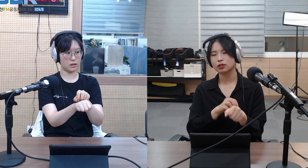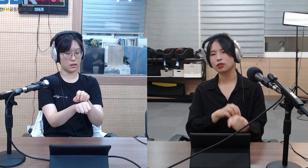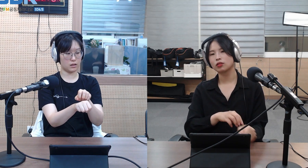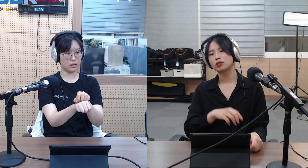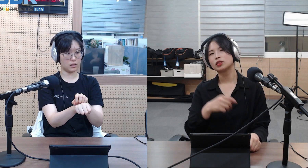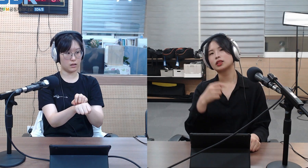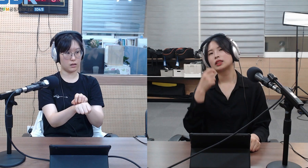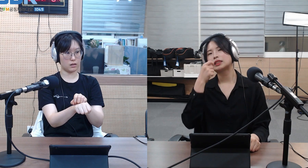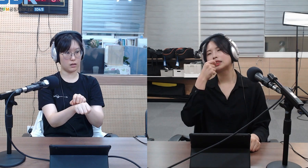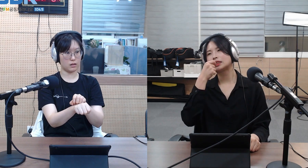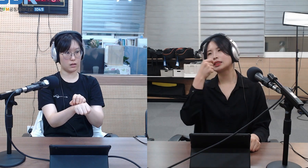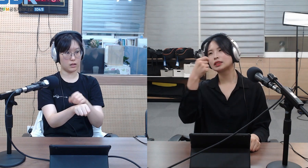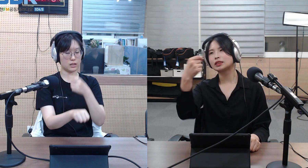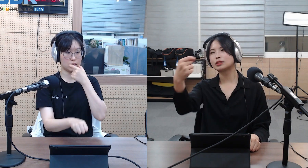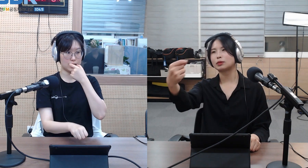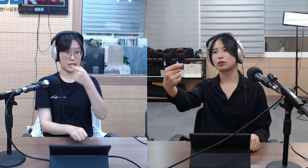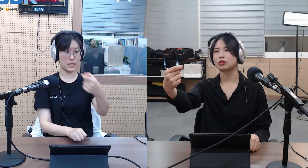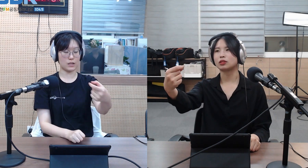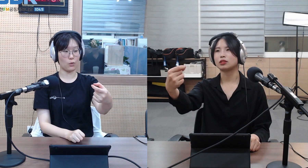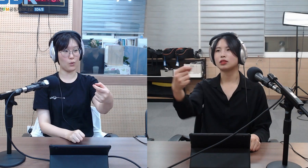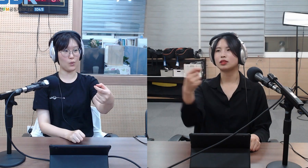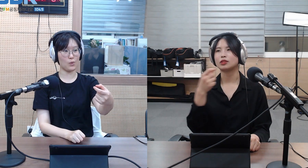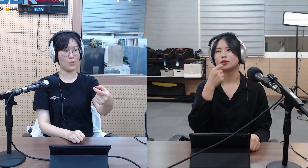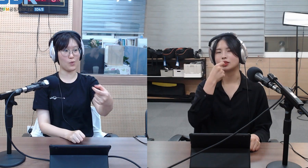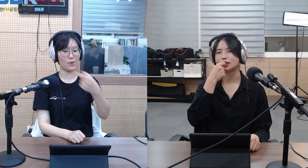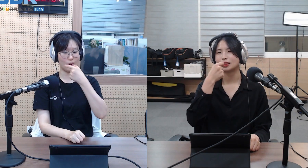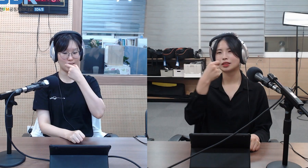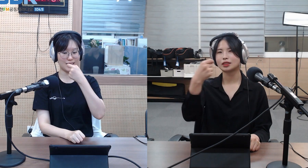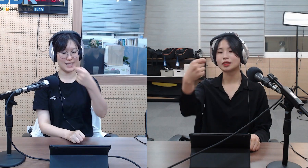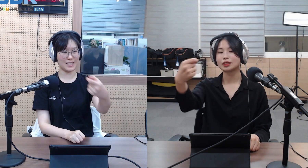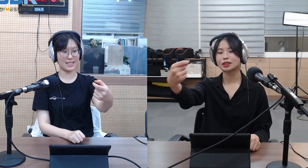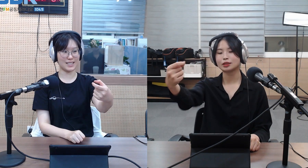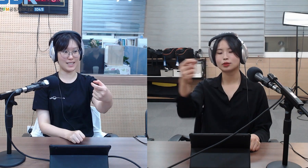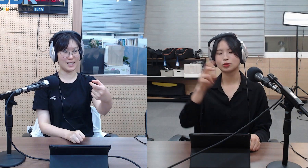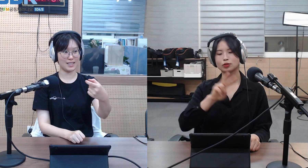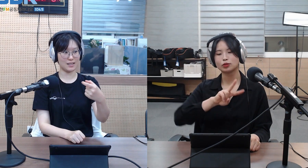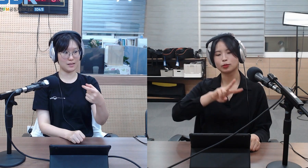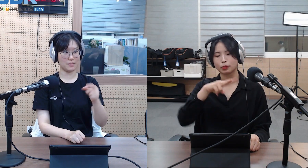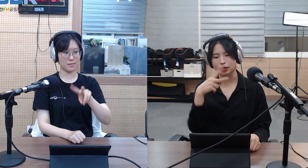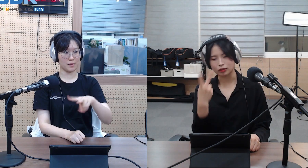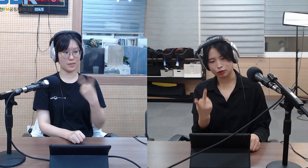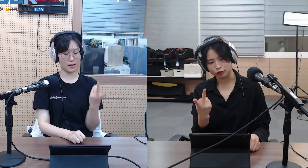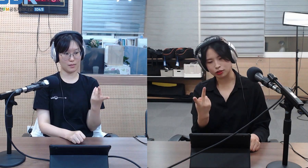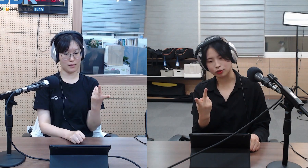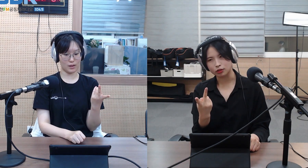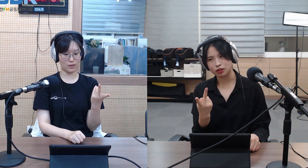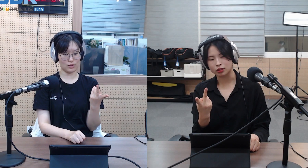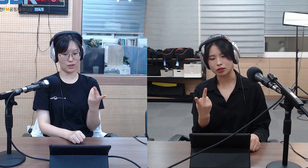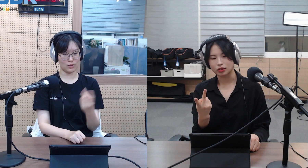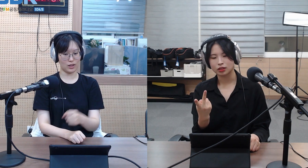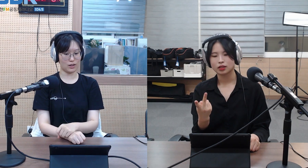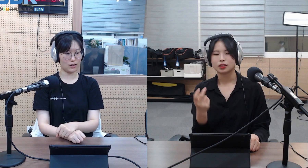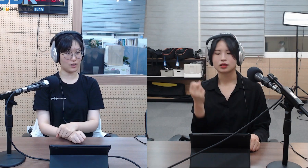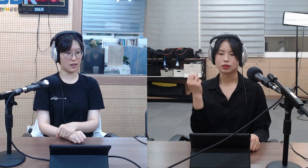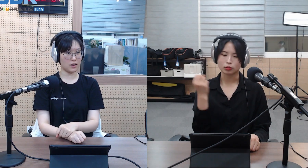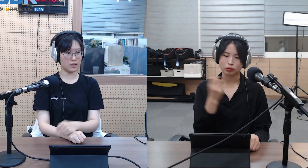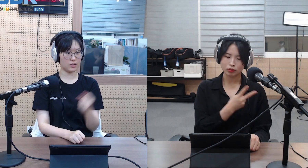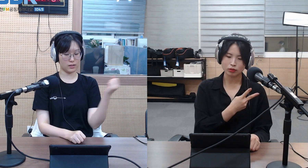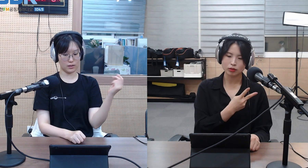감자에서 치즈로 바꿔요. 오. 치즈로 바꿔주시고요. 그리고